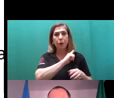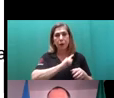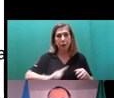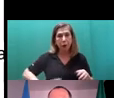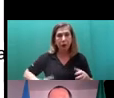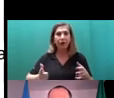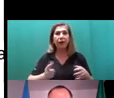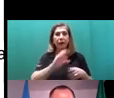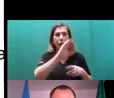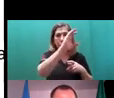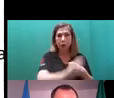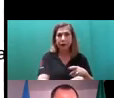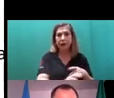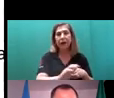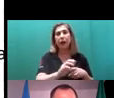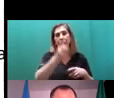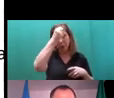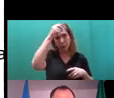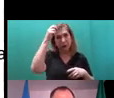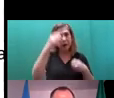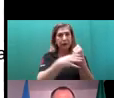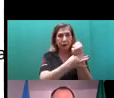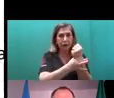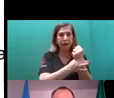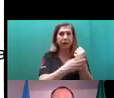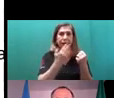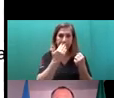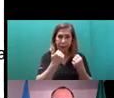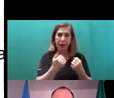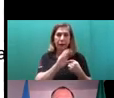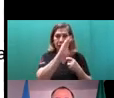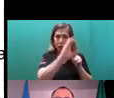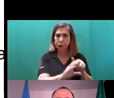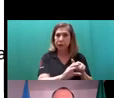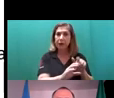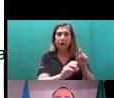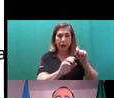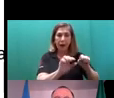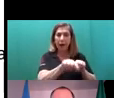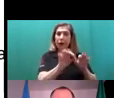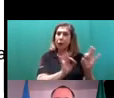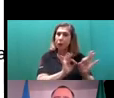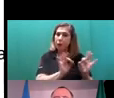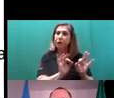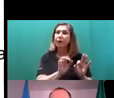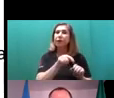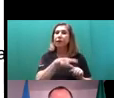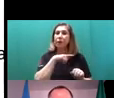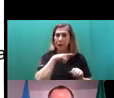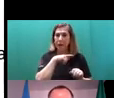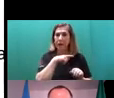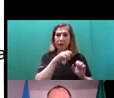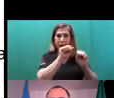conselhos municipais de segurança alimentar e que seamos órganos de organização dos